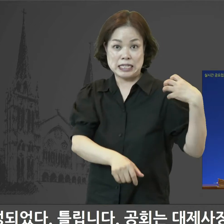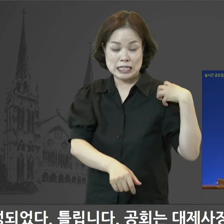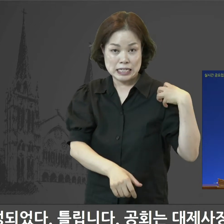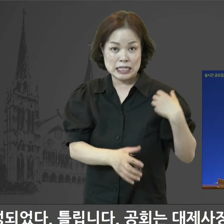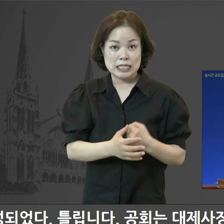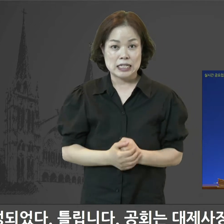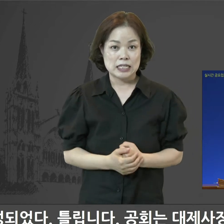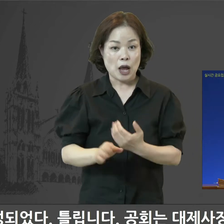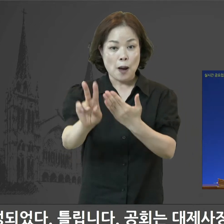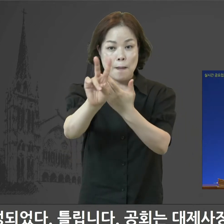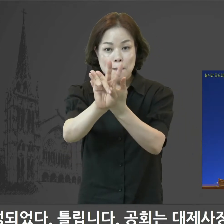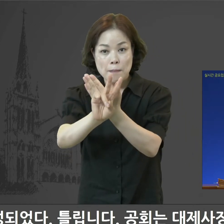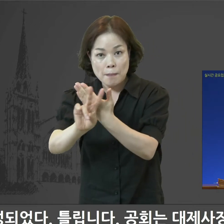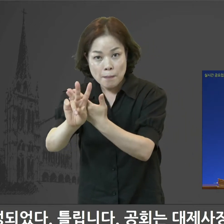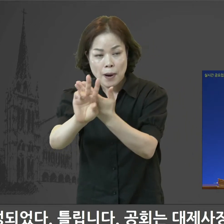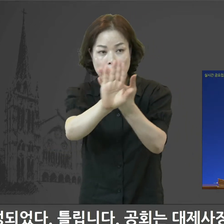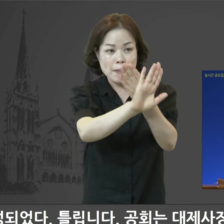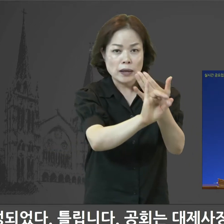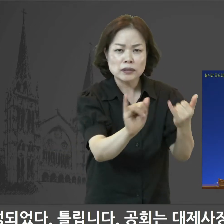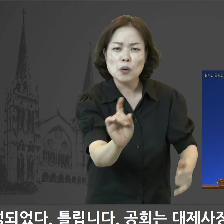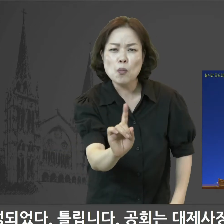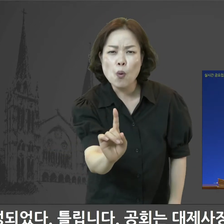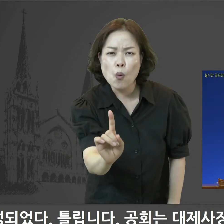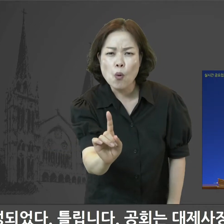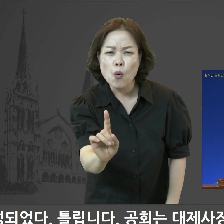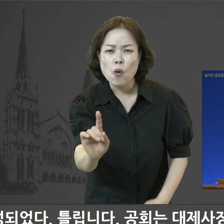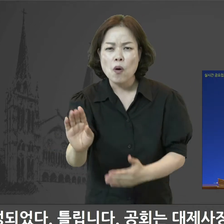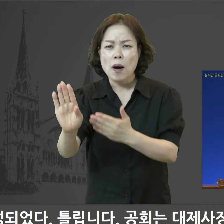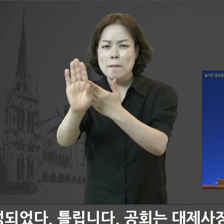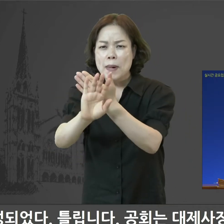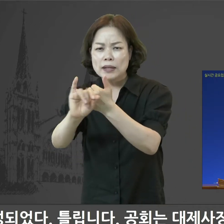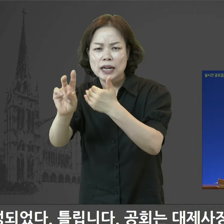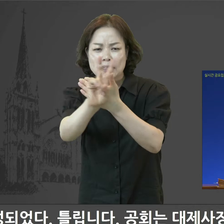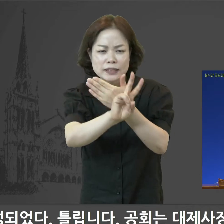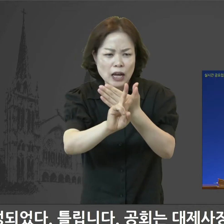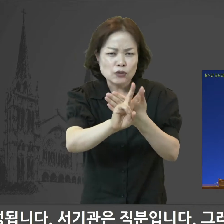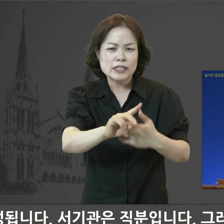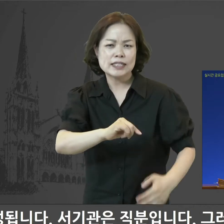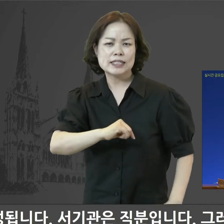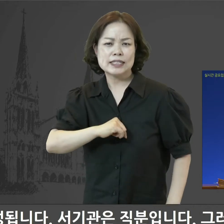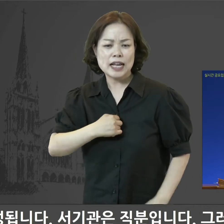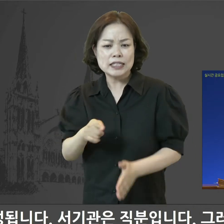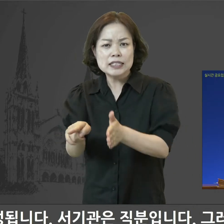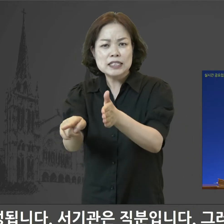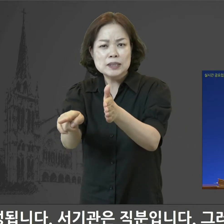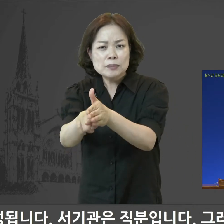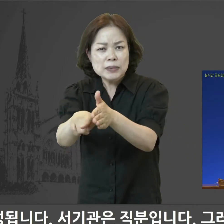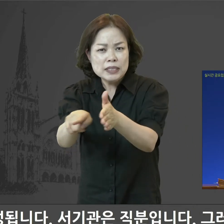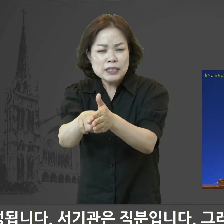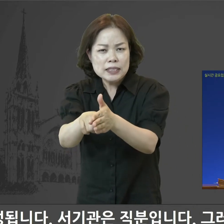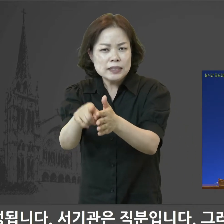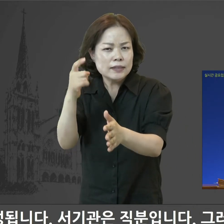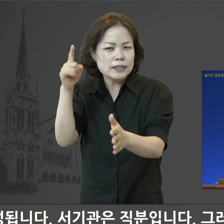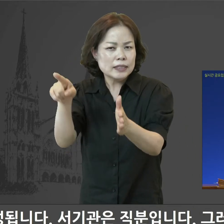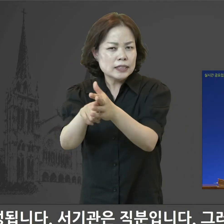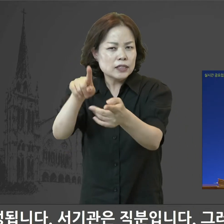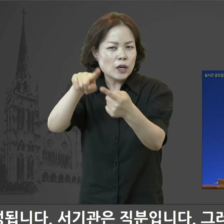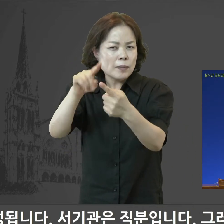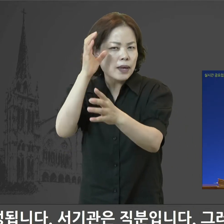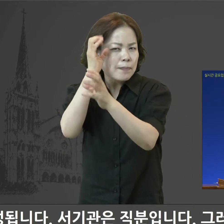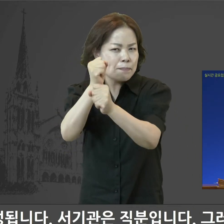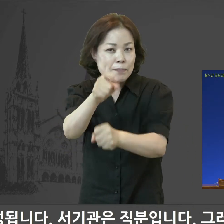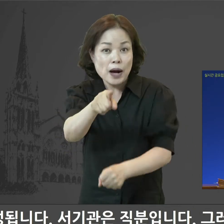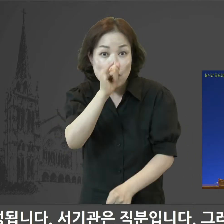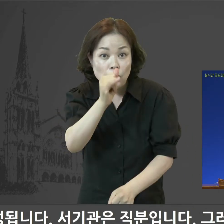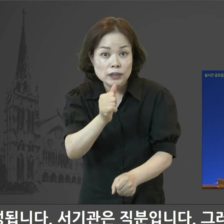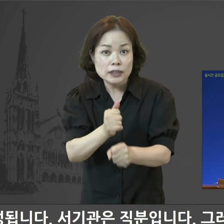바리새인과 사두개인은 뭐냐? 바리새인과 사두개인은 자신들이 믿고 있는 신념의 체계에